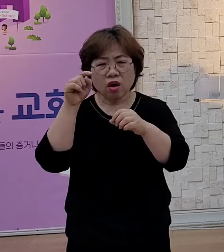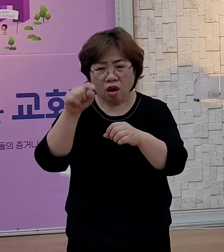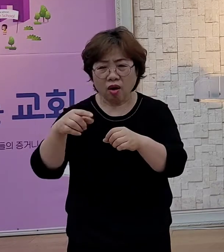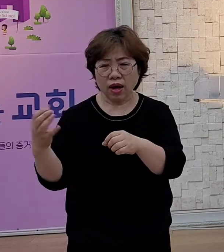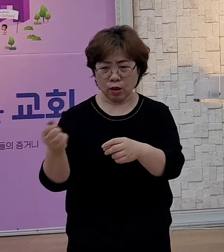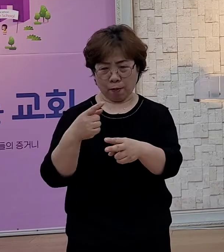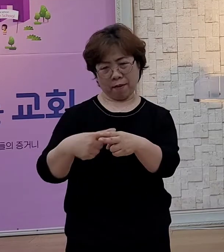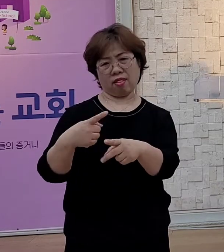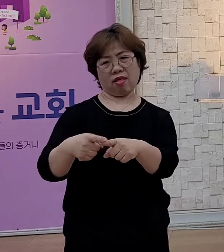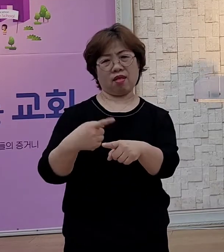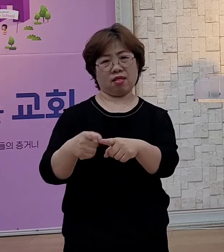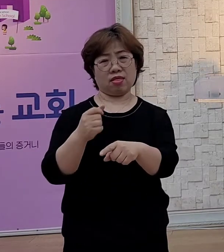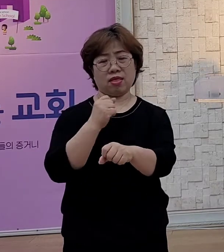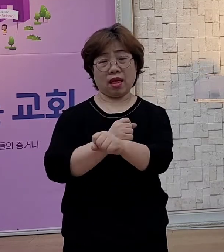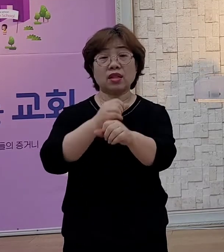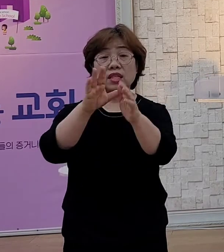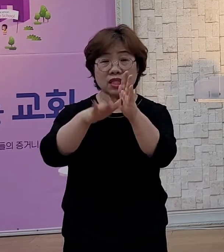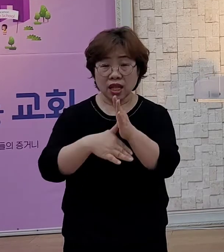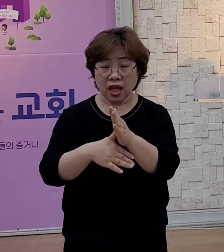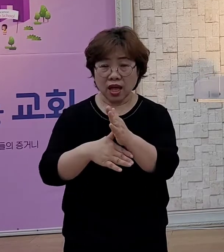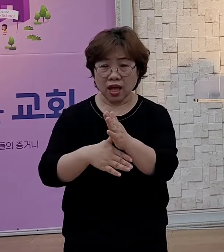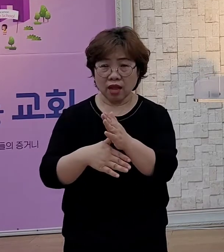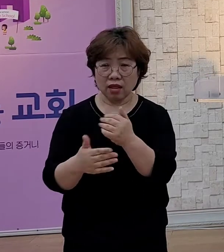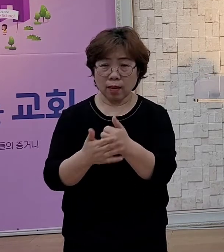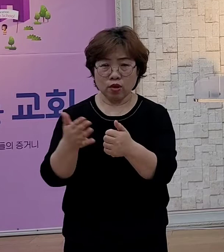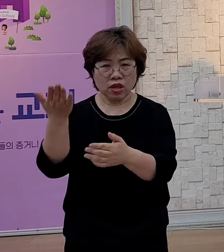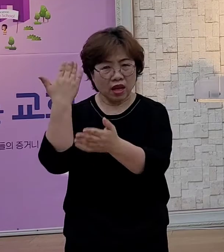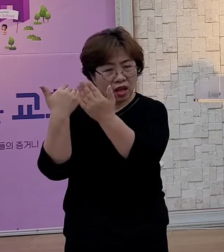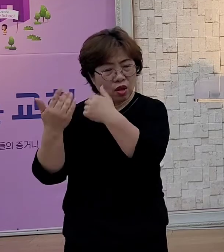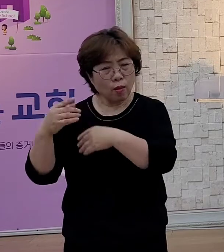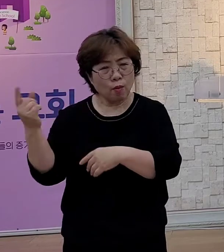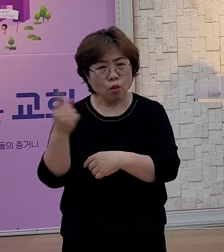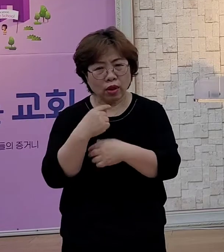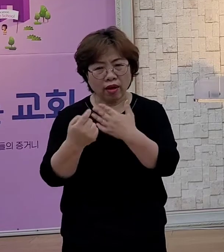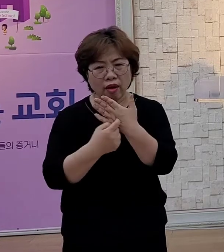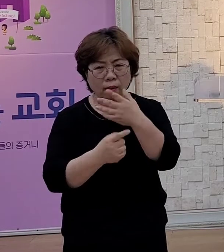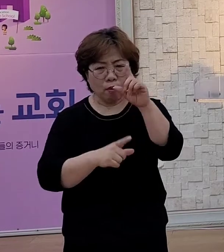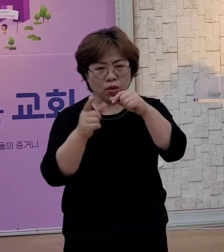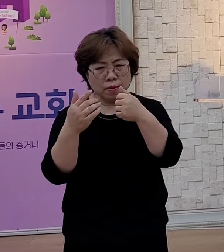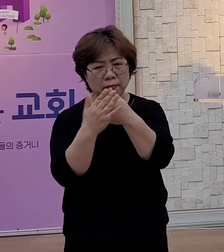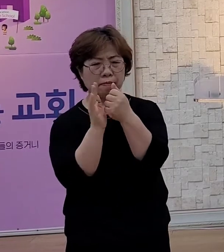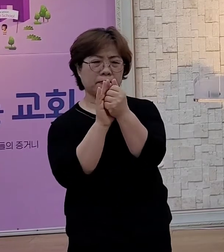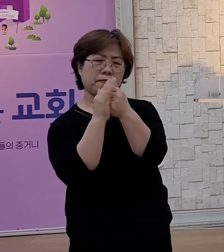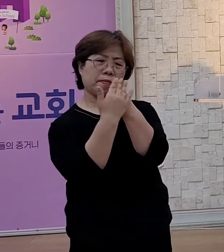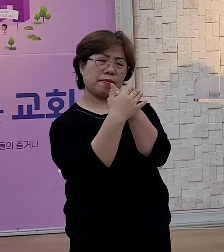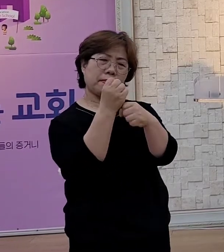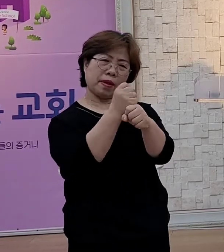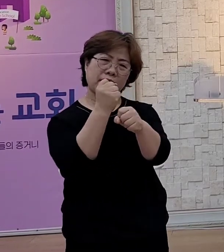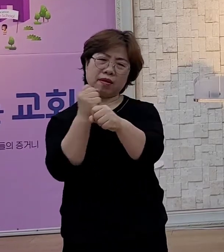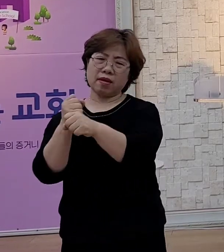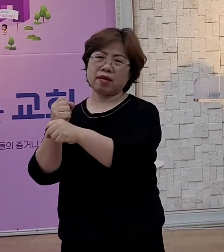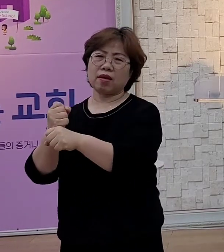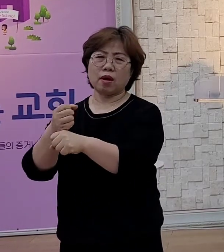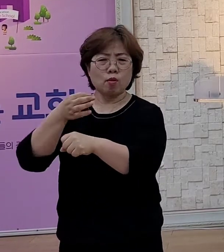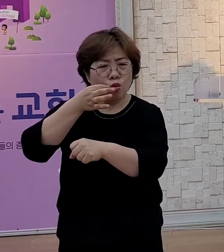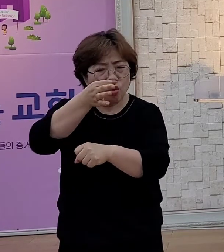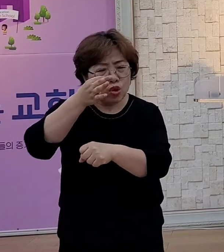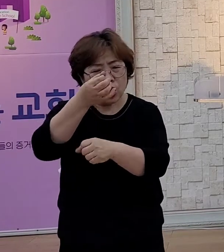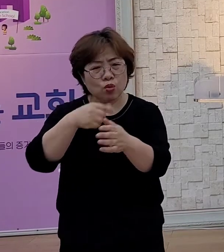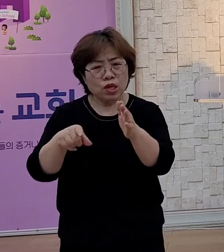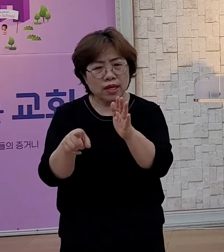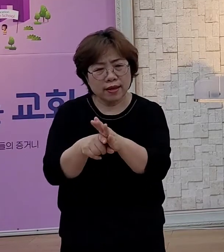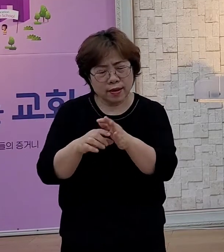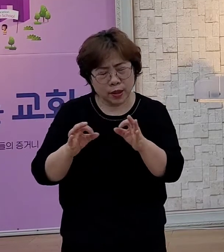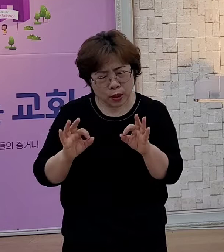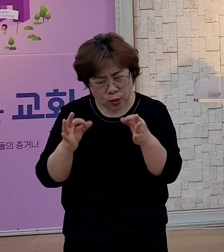그래서 사람들이 예전보다 더 많이 거칠어를 많이 합니다. 보여주기 위해서 이렇게 많은